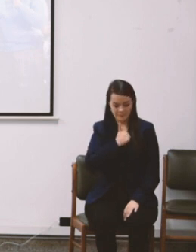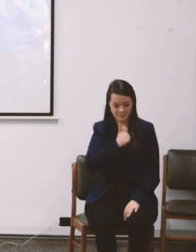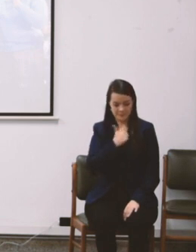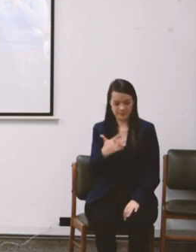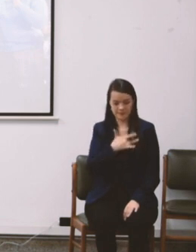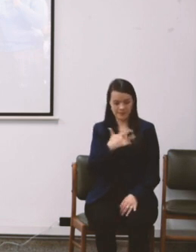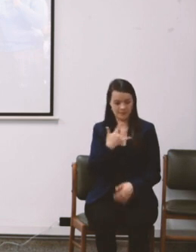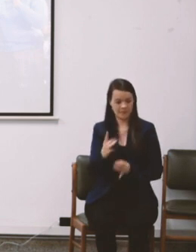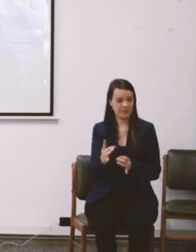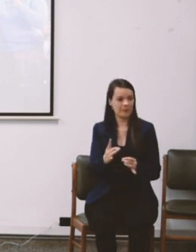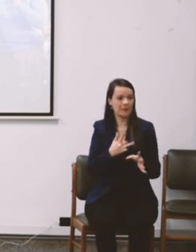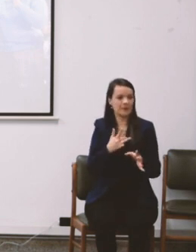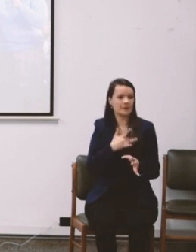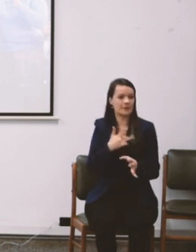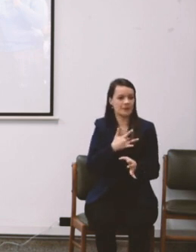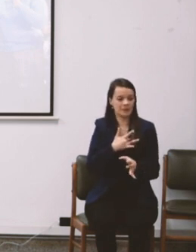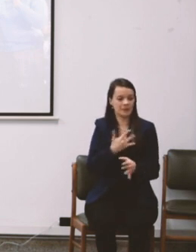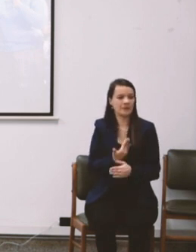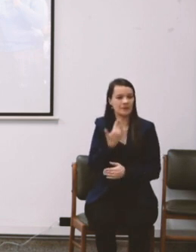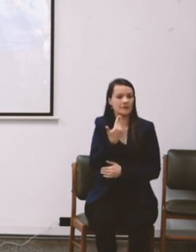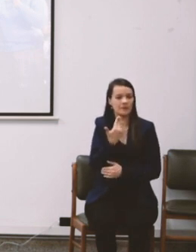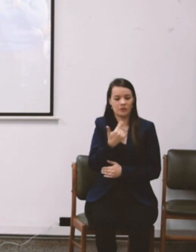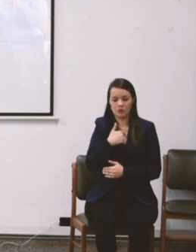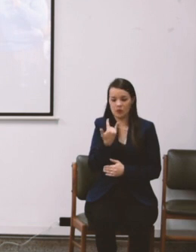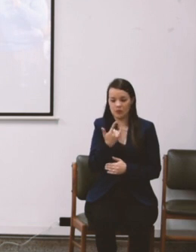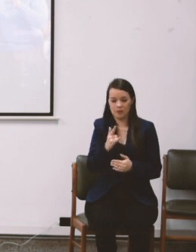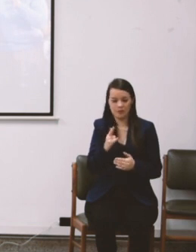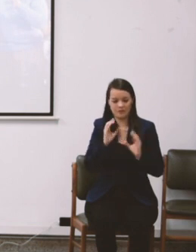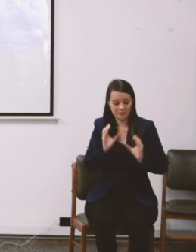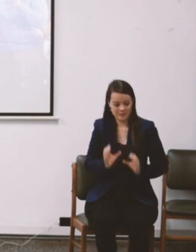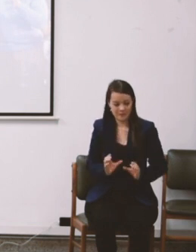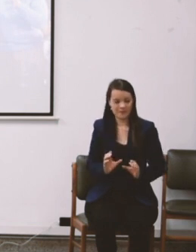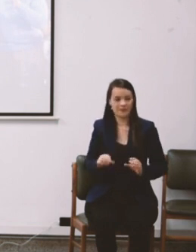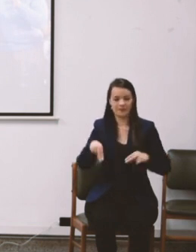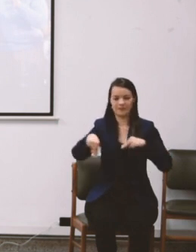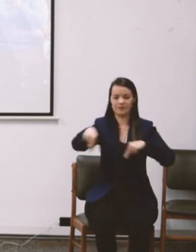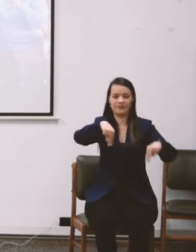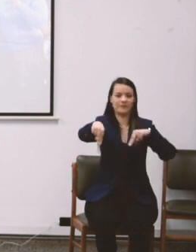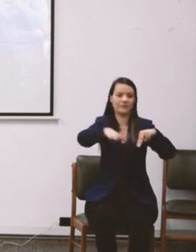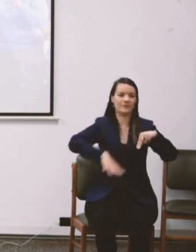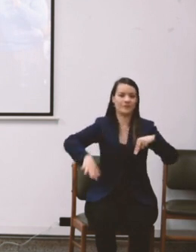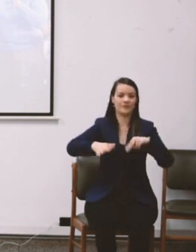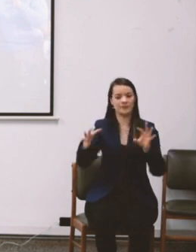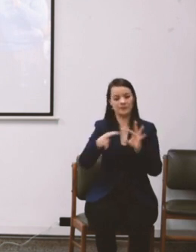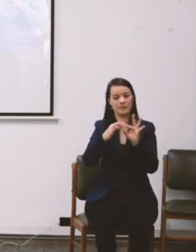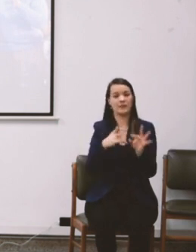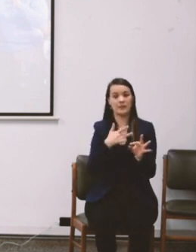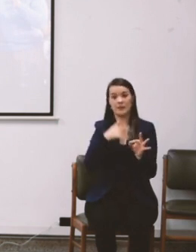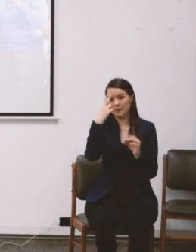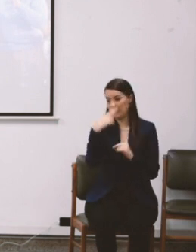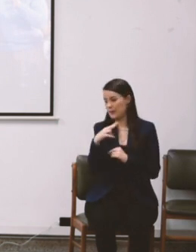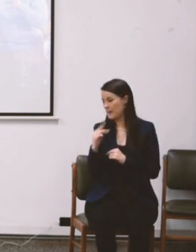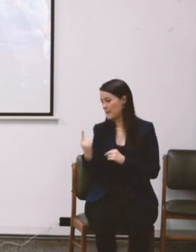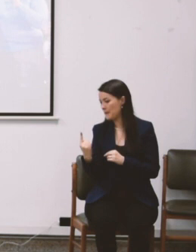no solamente condicionan la manera en que uno siente, sino también en cómo los cuerpos circulan por los espacios. Y me parece que si mi hija no está ahí